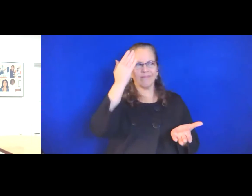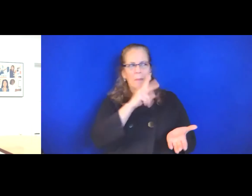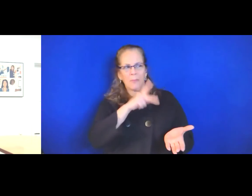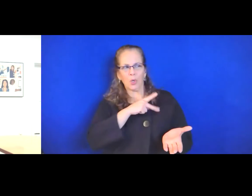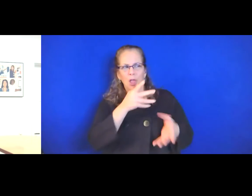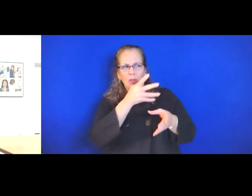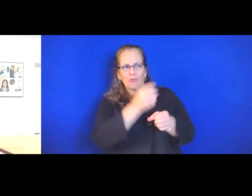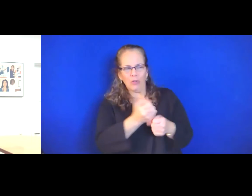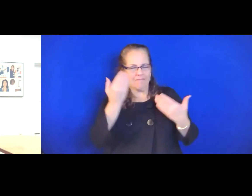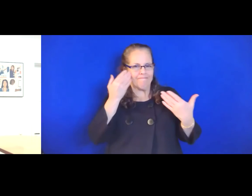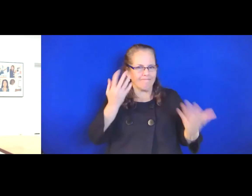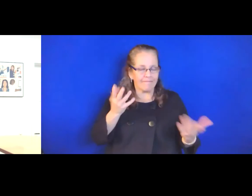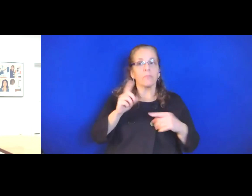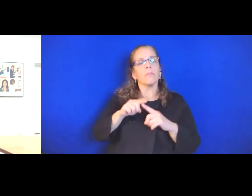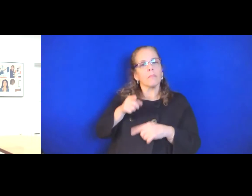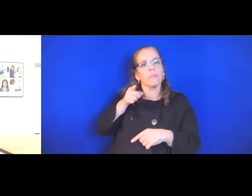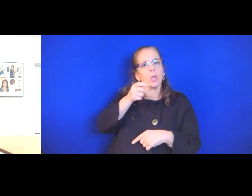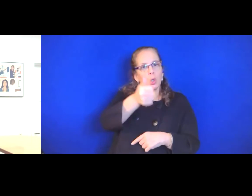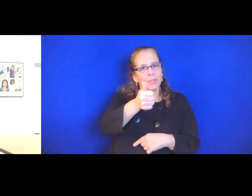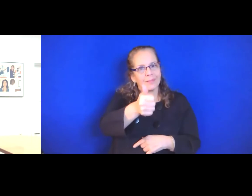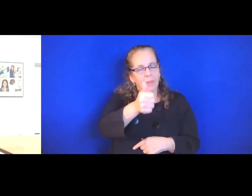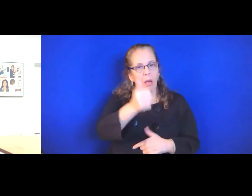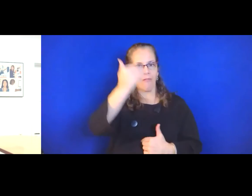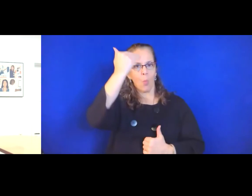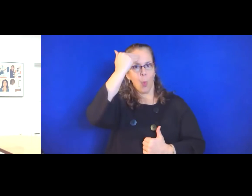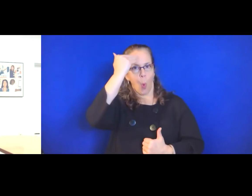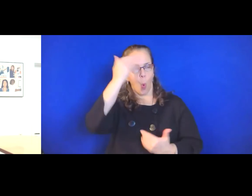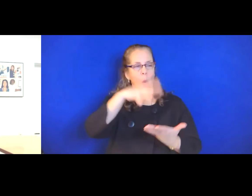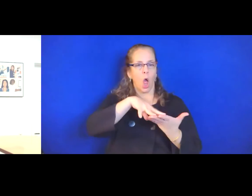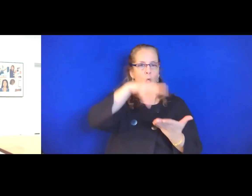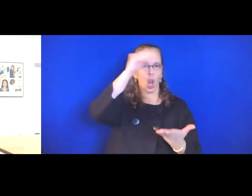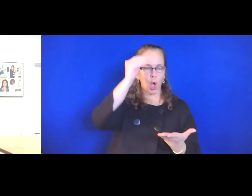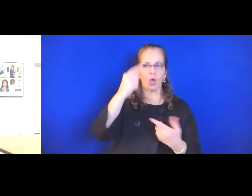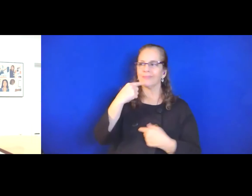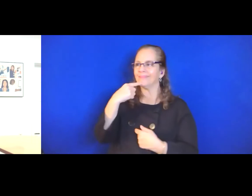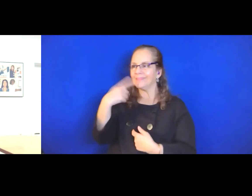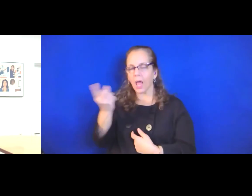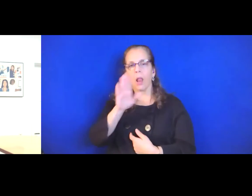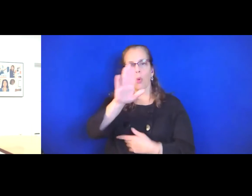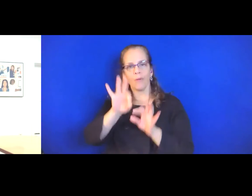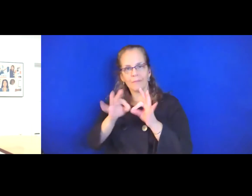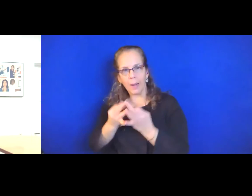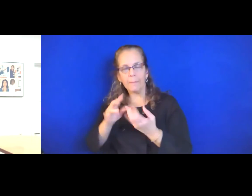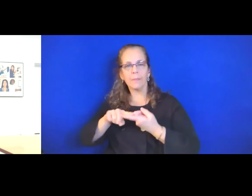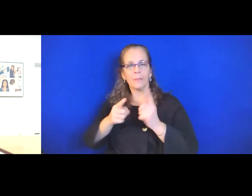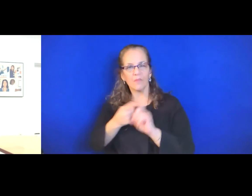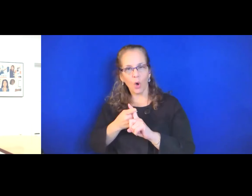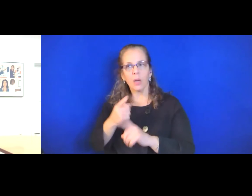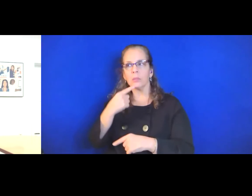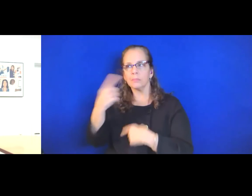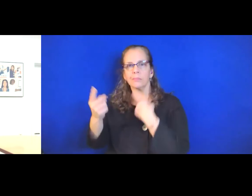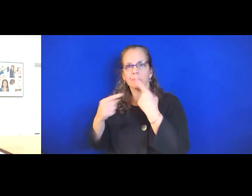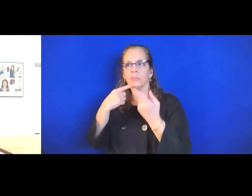友，对方对你有一定的相信，所以他可能也会相信了这些虚假